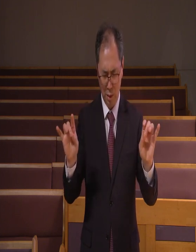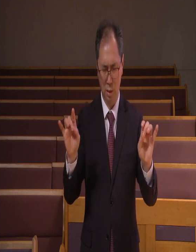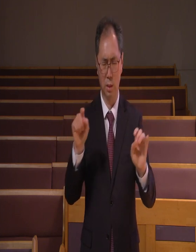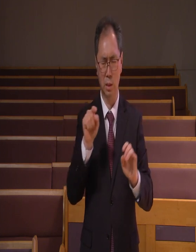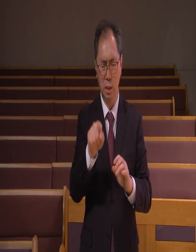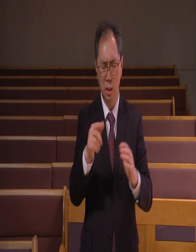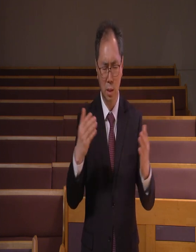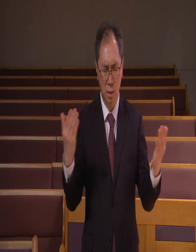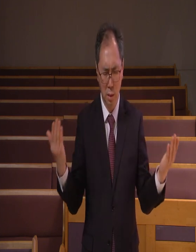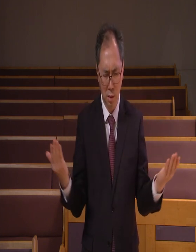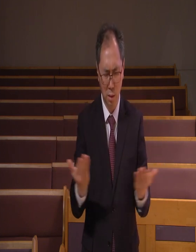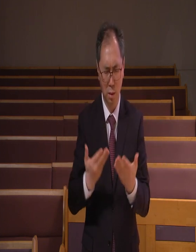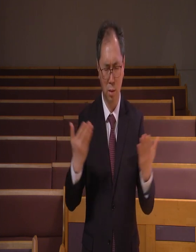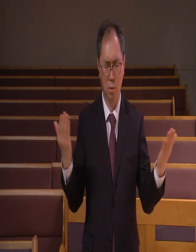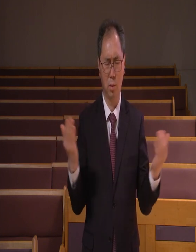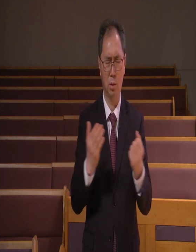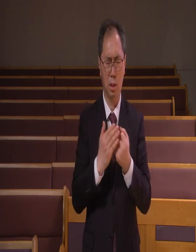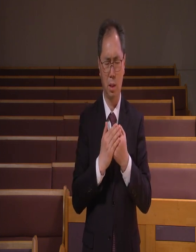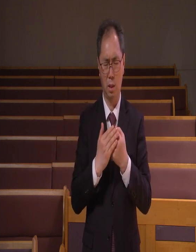때로 그